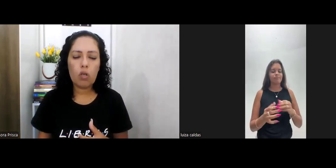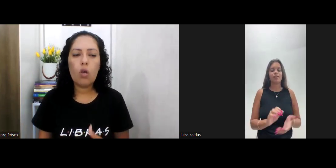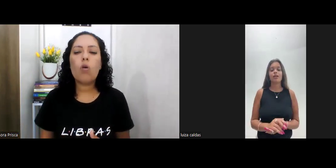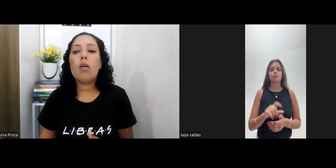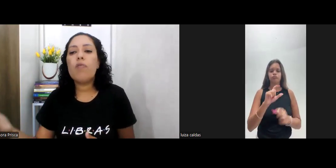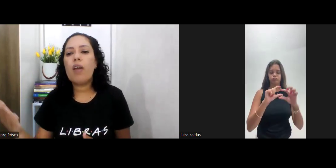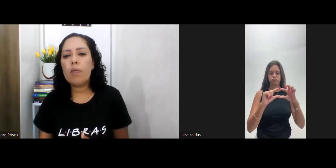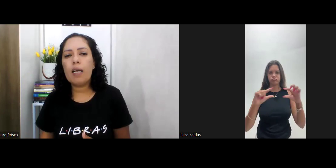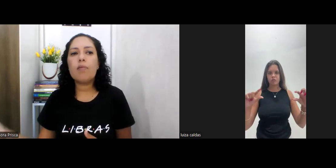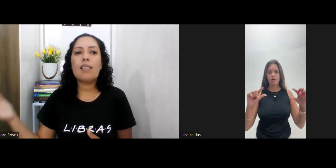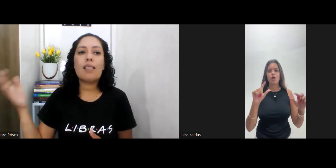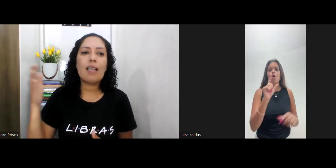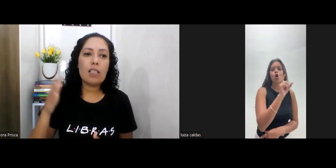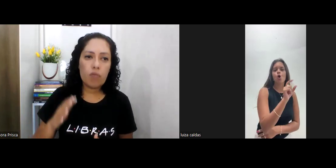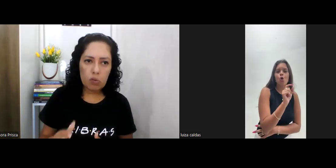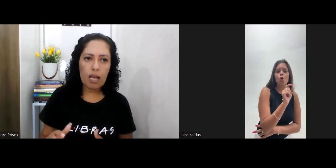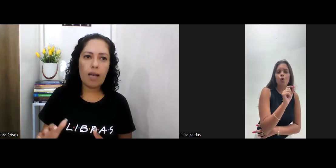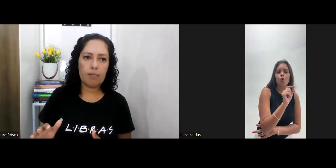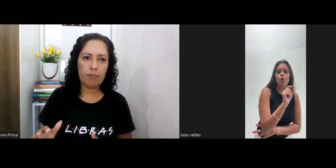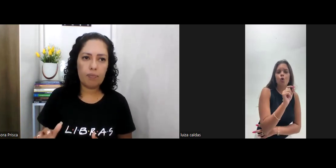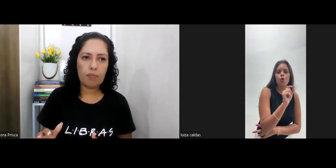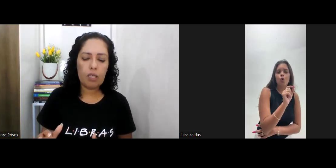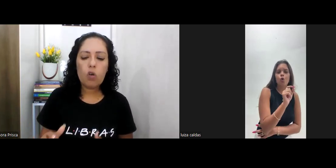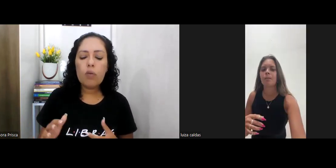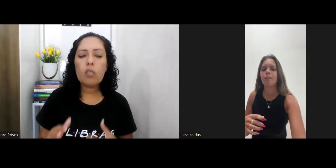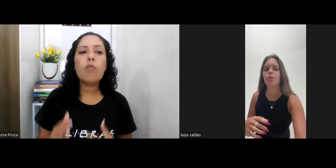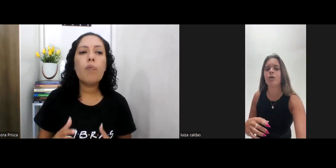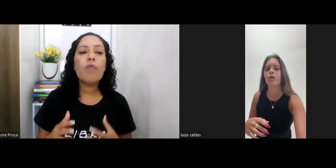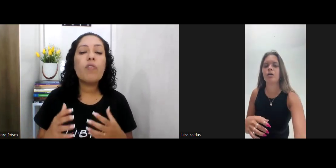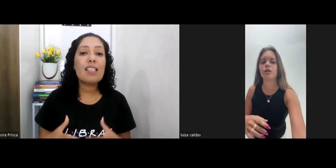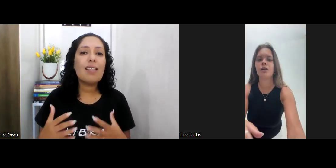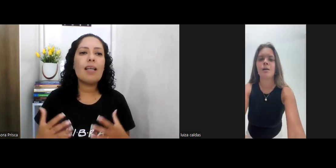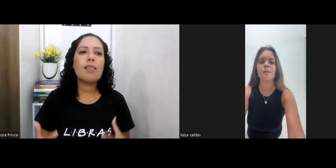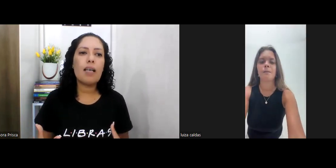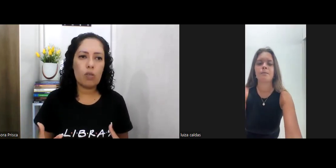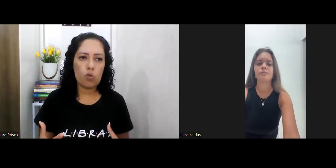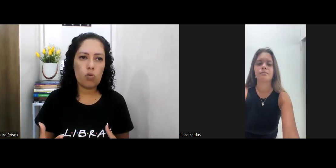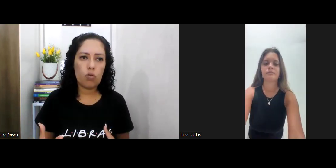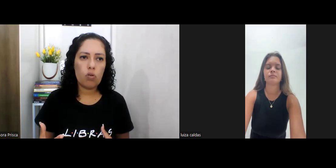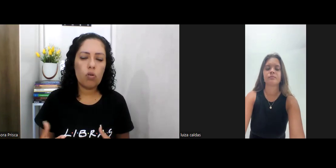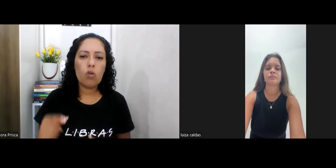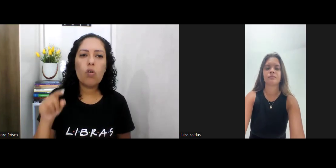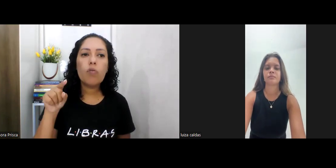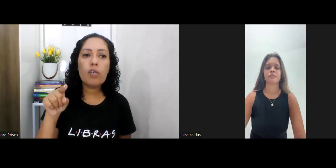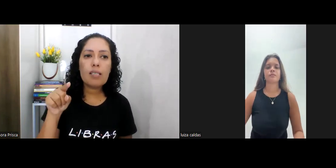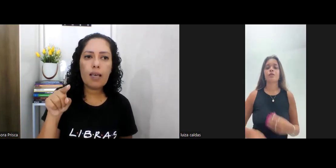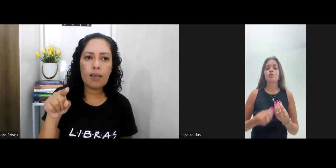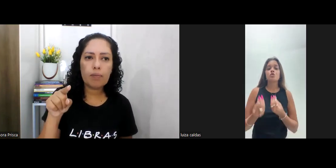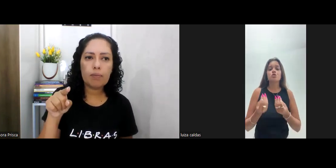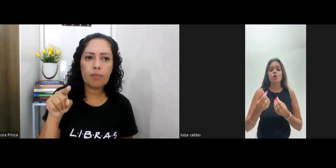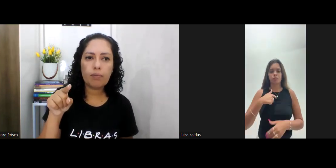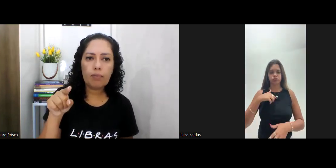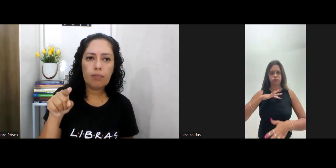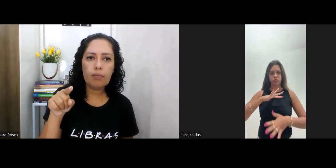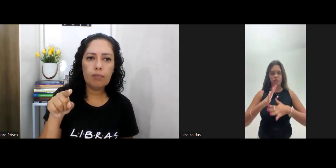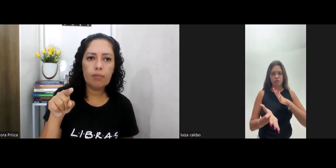sentindo, quando eu venho para a língua de sinais, eu vou mudar. Como que eu vou sinalizar isso? Você